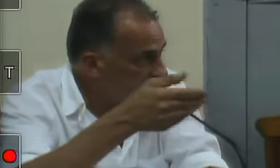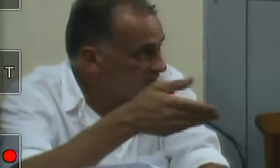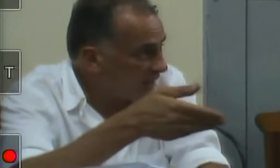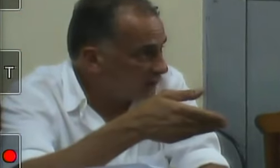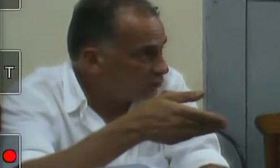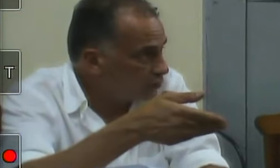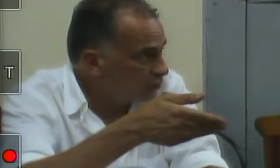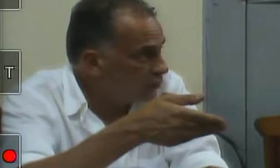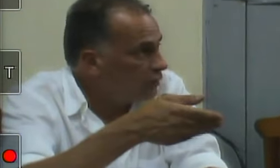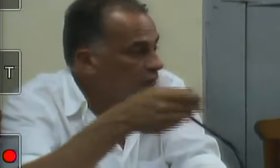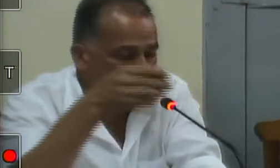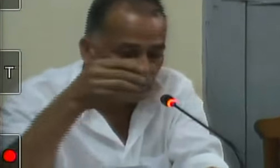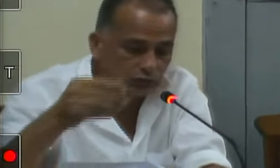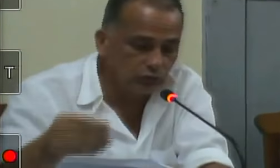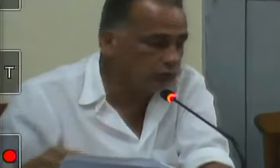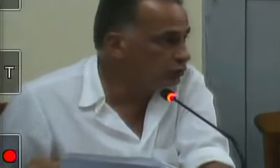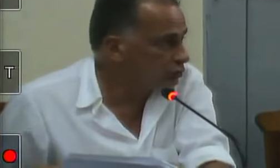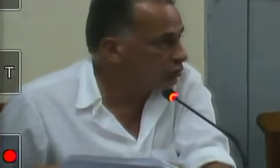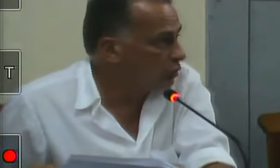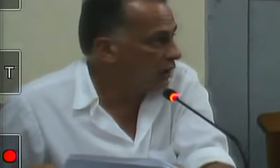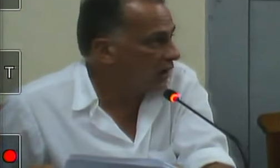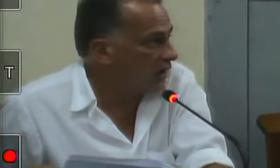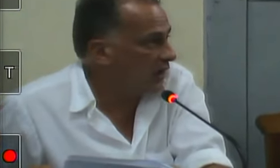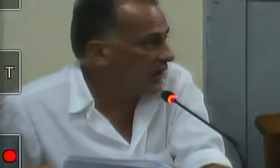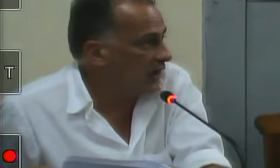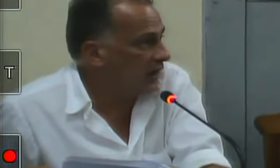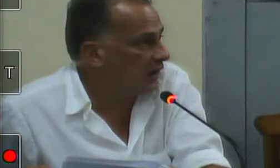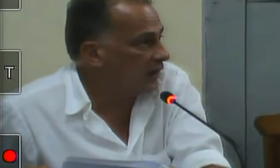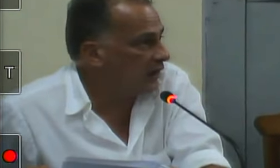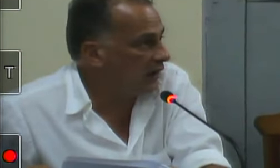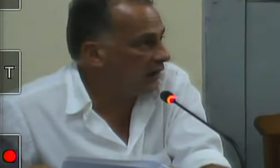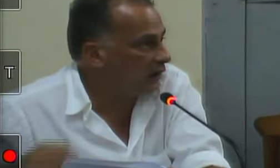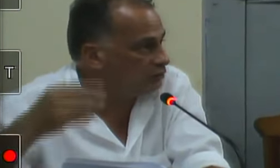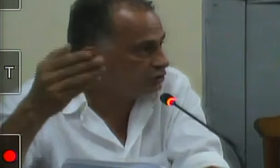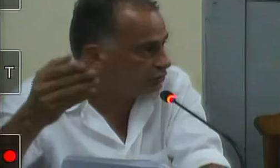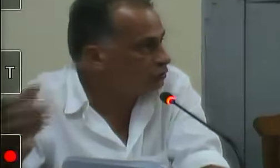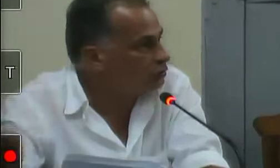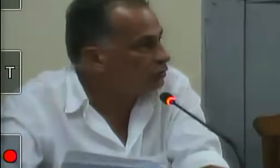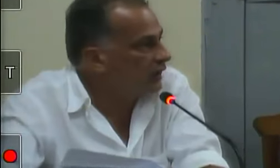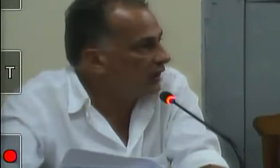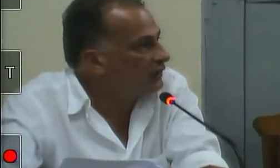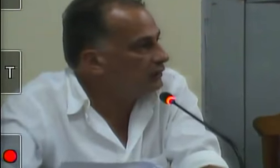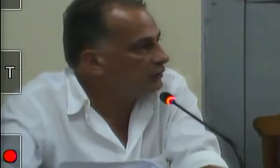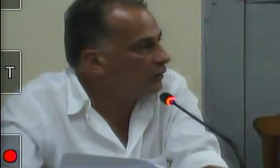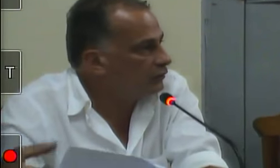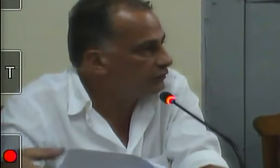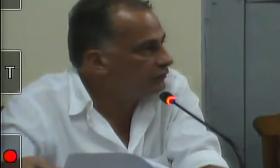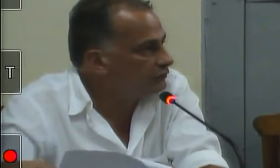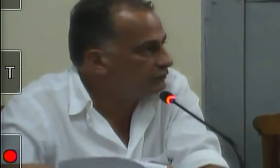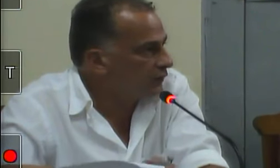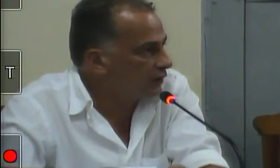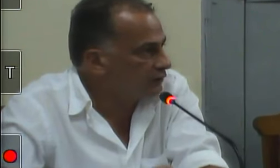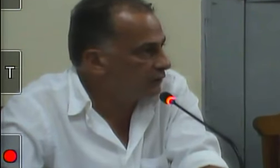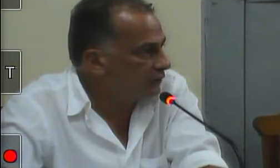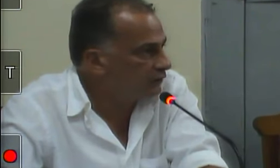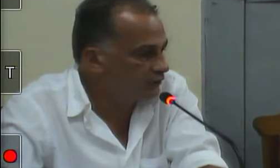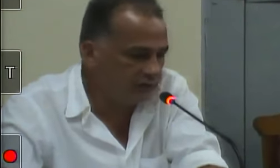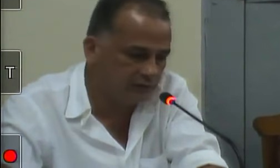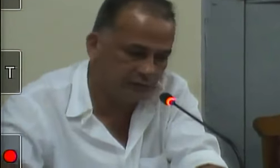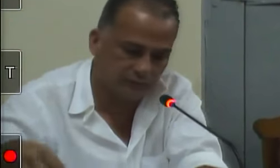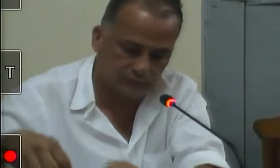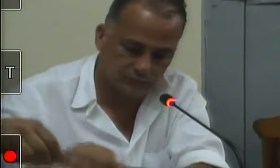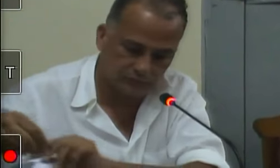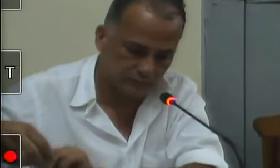do Estado junto a um instituto lá, e ao,